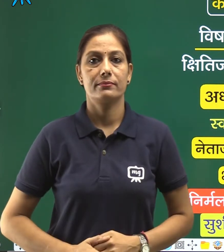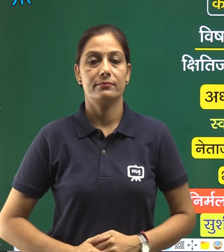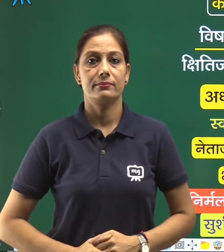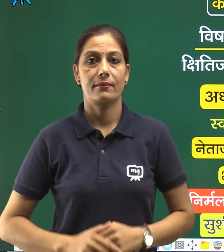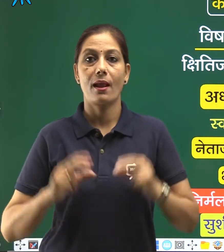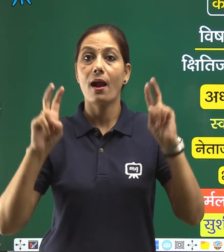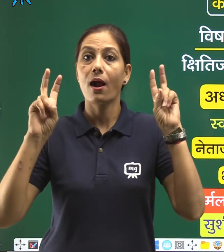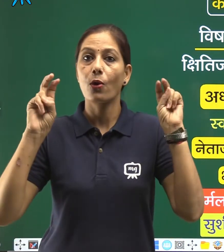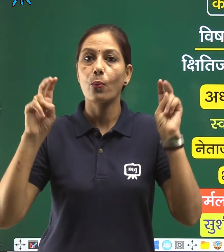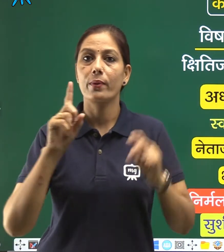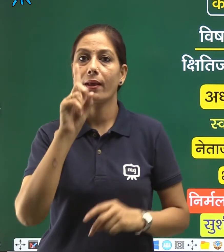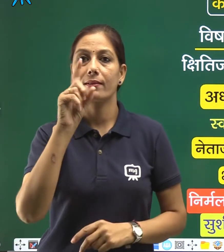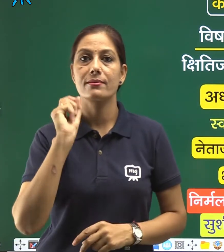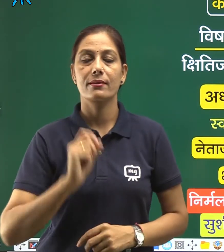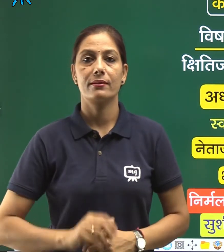अध्याय 10 का